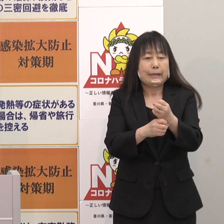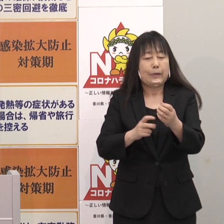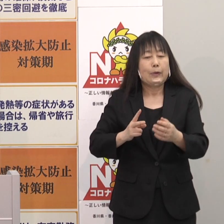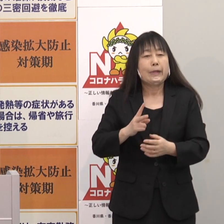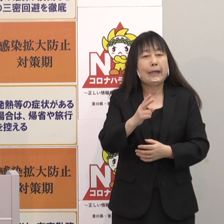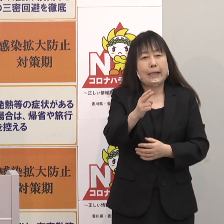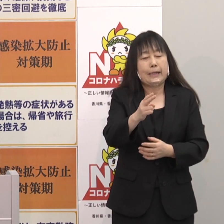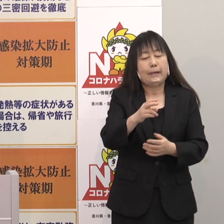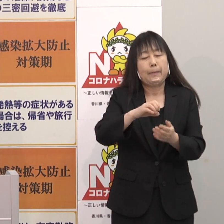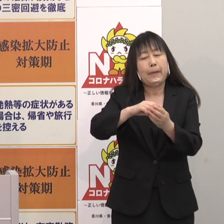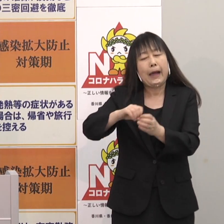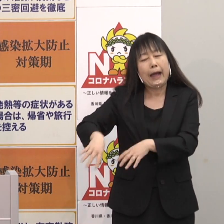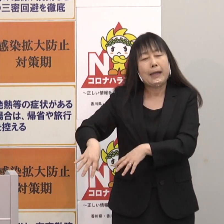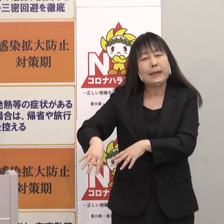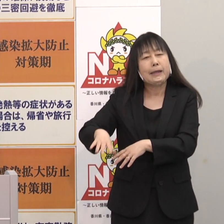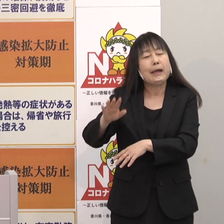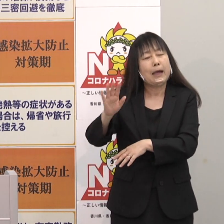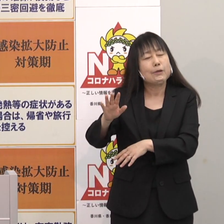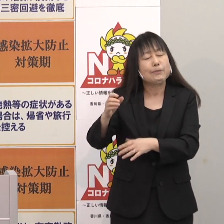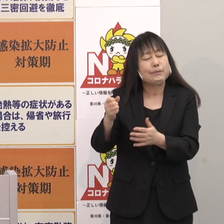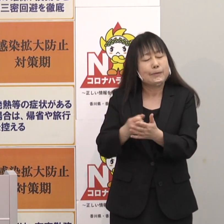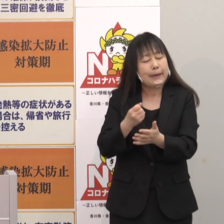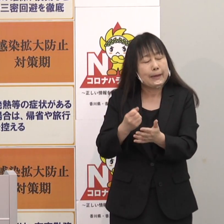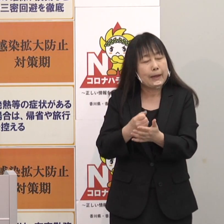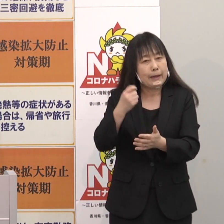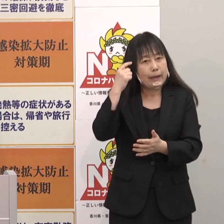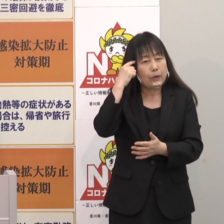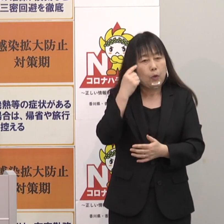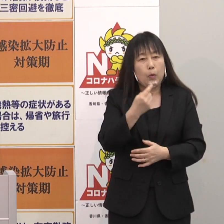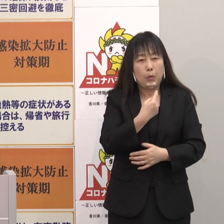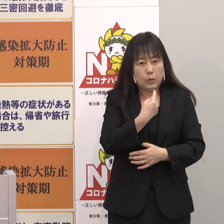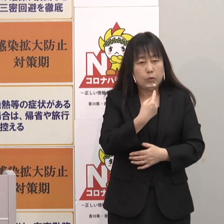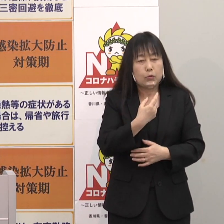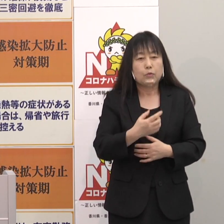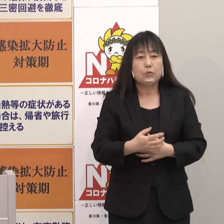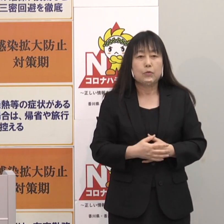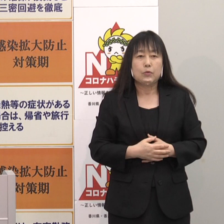があるということは大変残念に思ってますけれども、